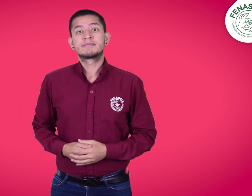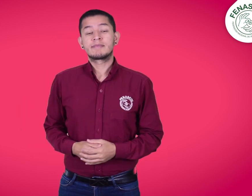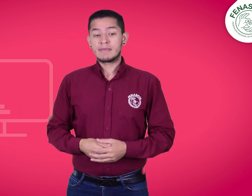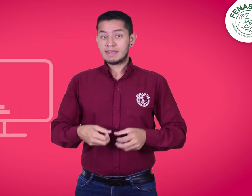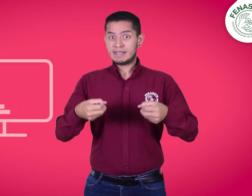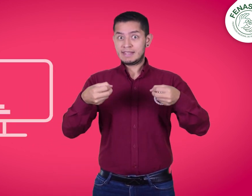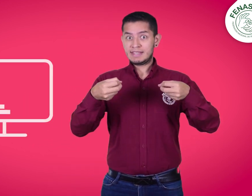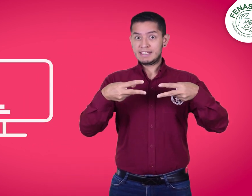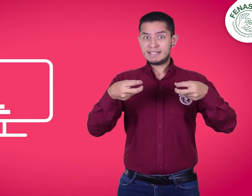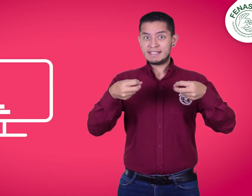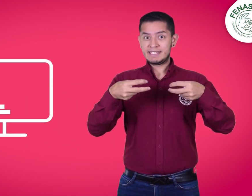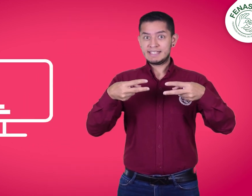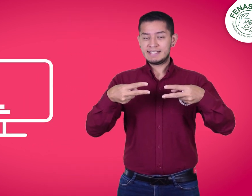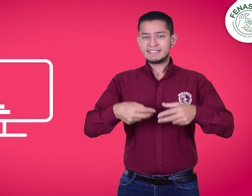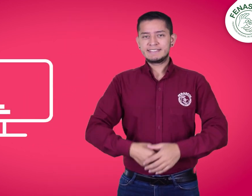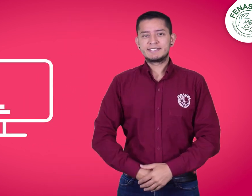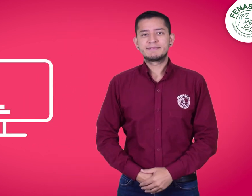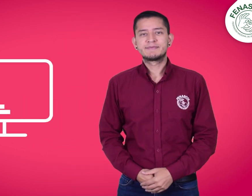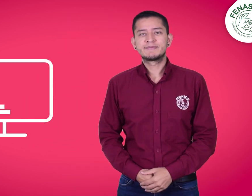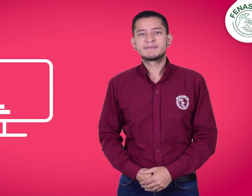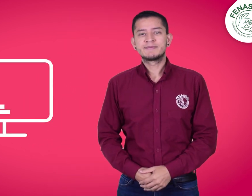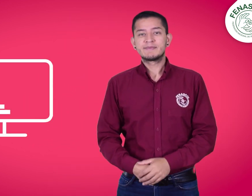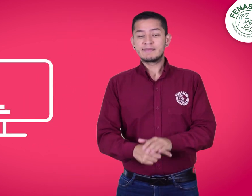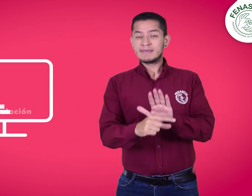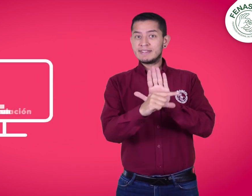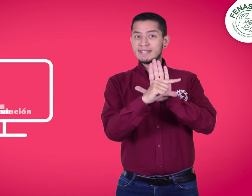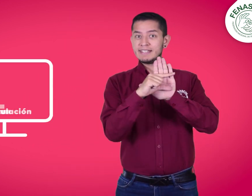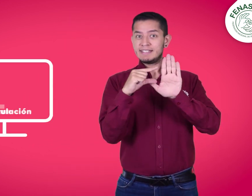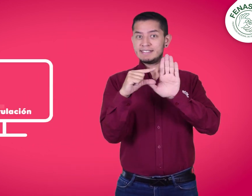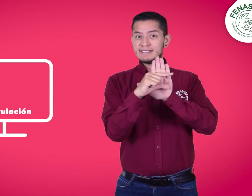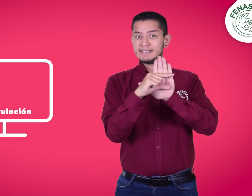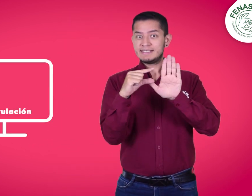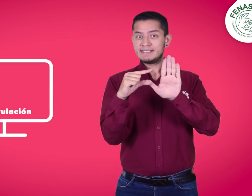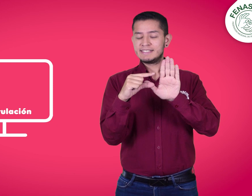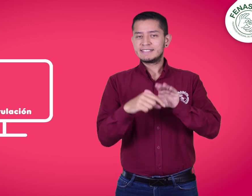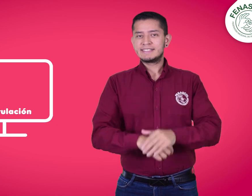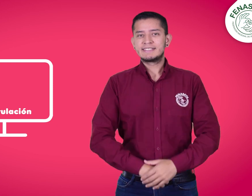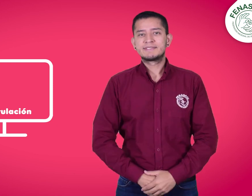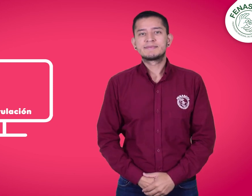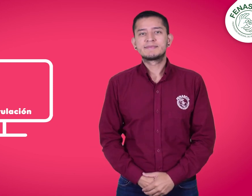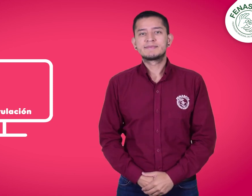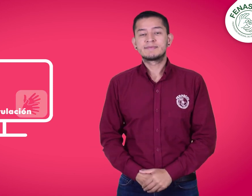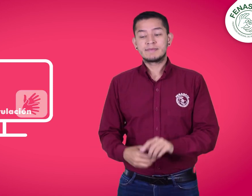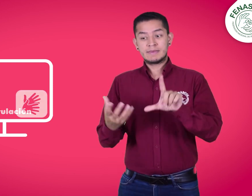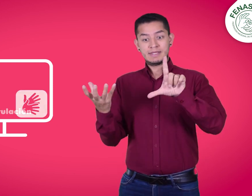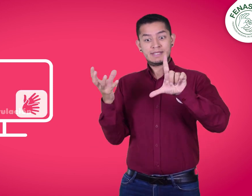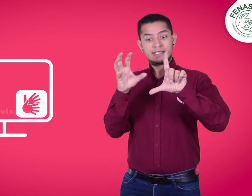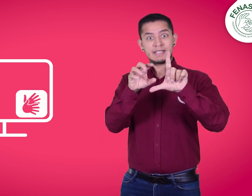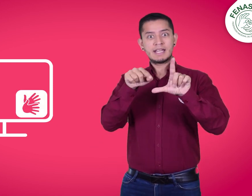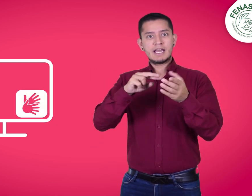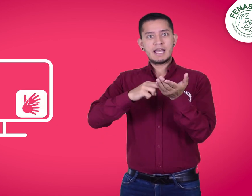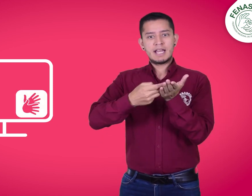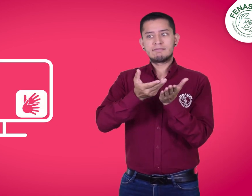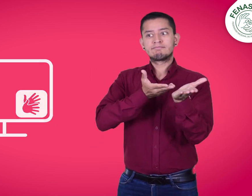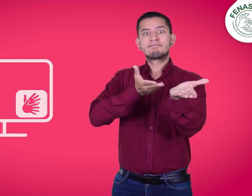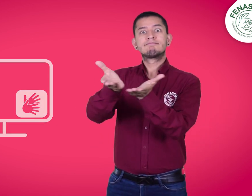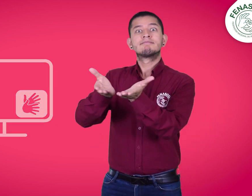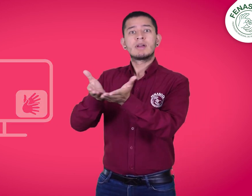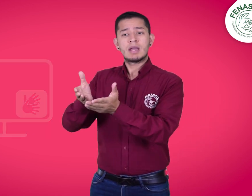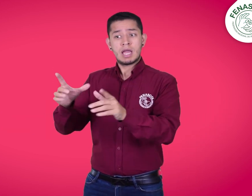Close caption subtitulación servicio de interpretación En lengua de señas son las herramientas de